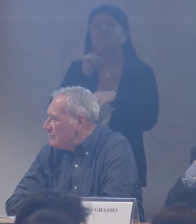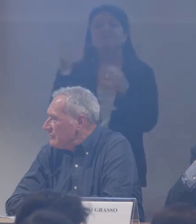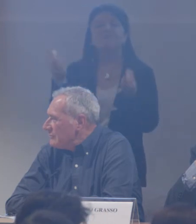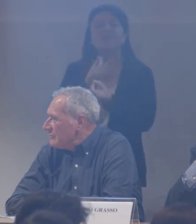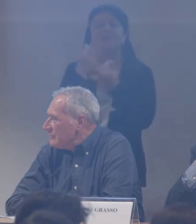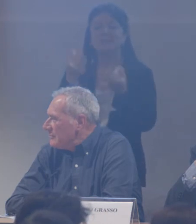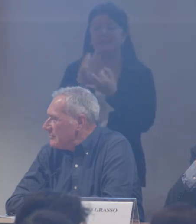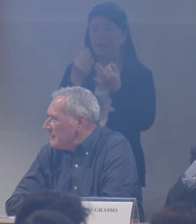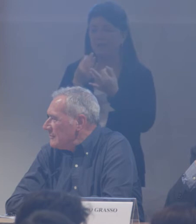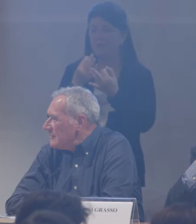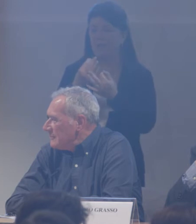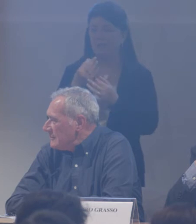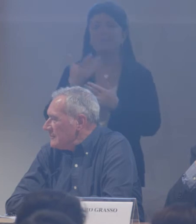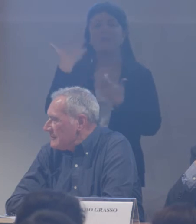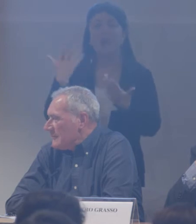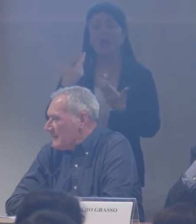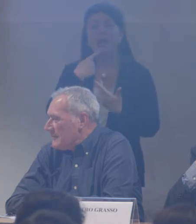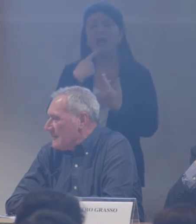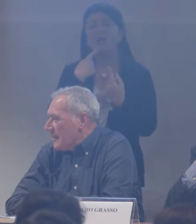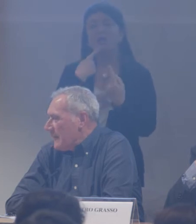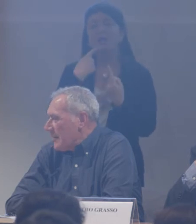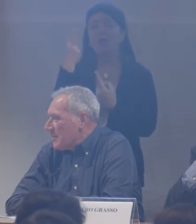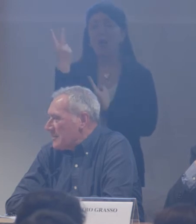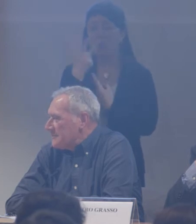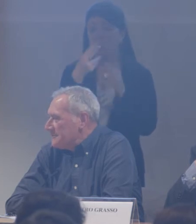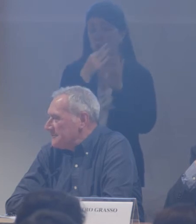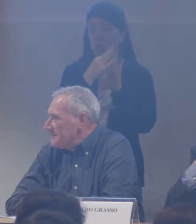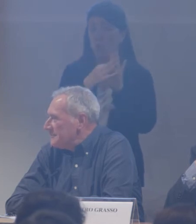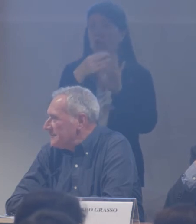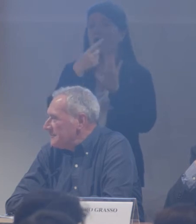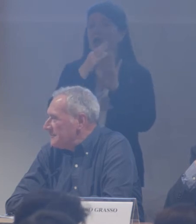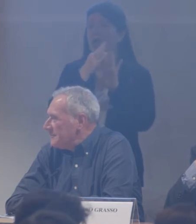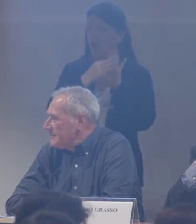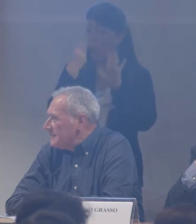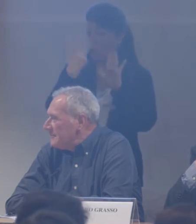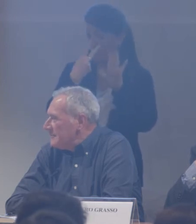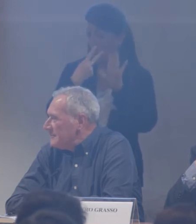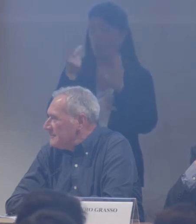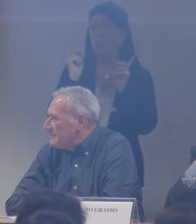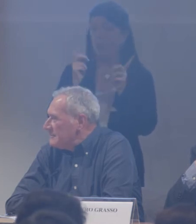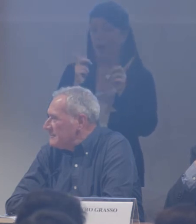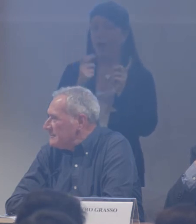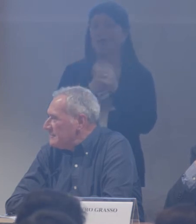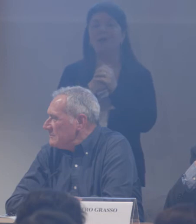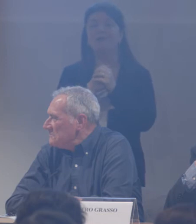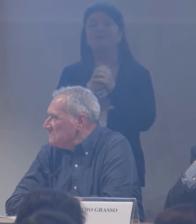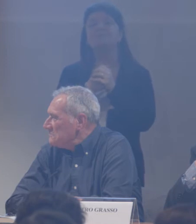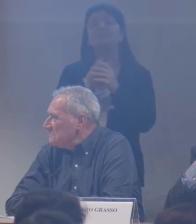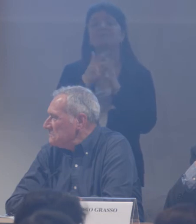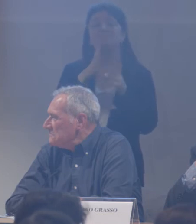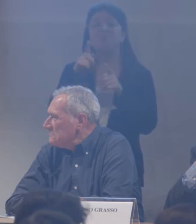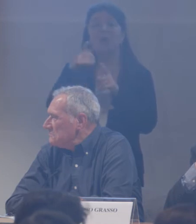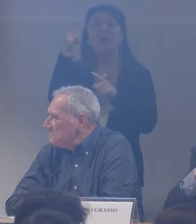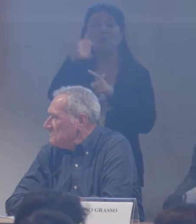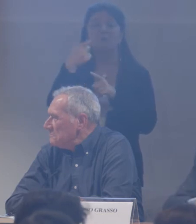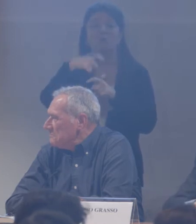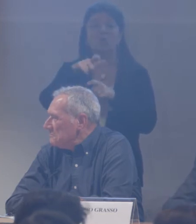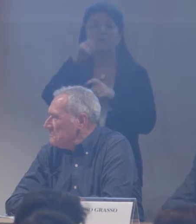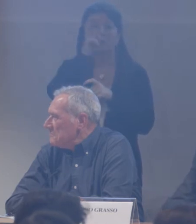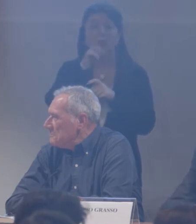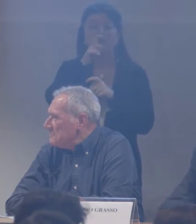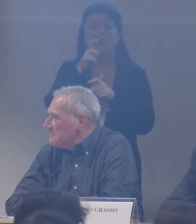sempre, e due erano gli alibi, l'alibi che il palermitano si creava, aveva debiti di gioco, vabbè,